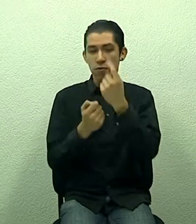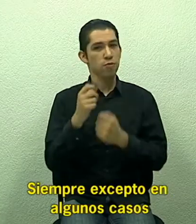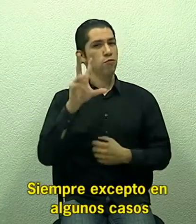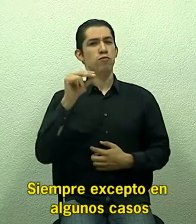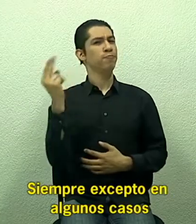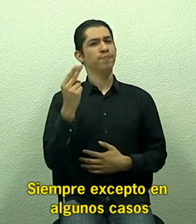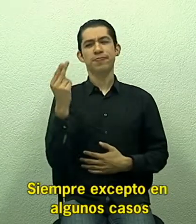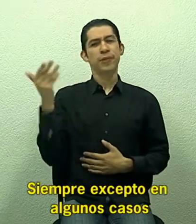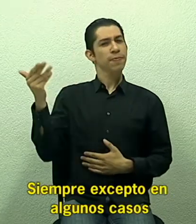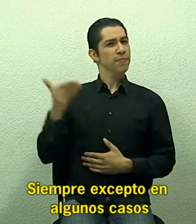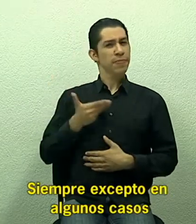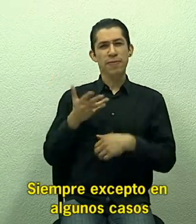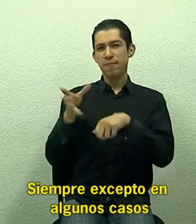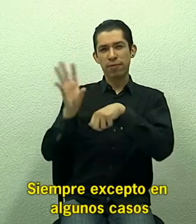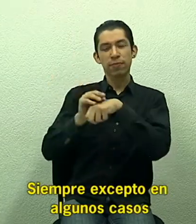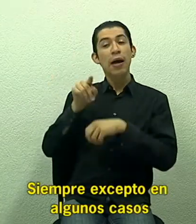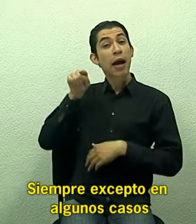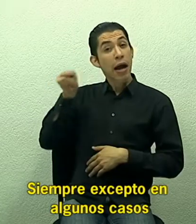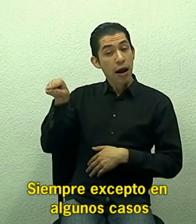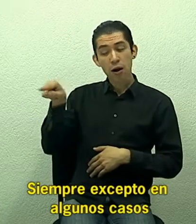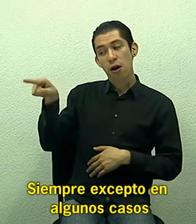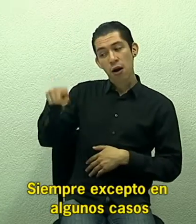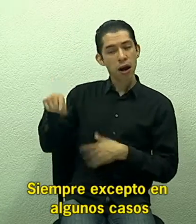siempre excepto en algunos casos